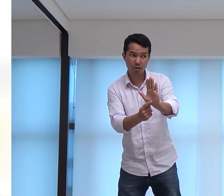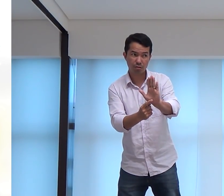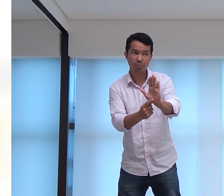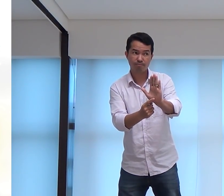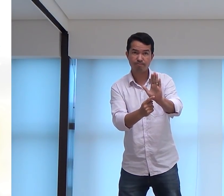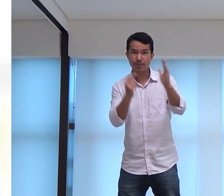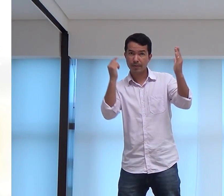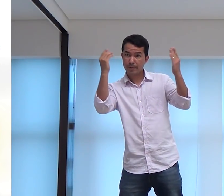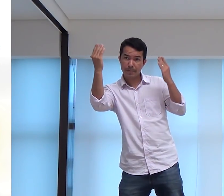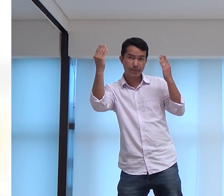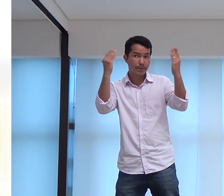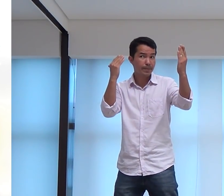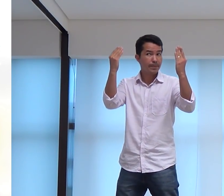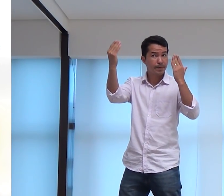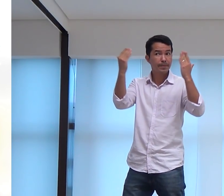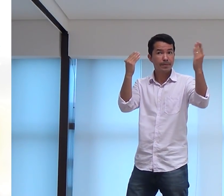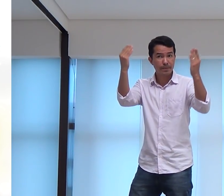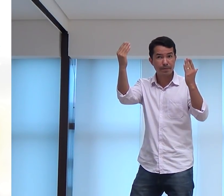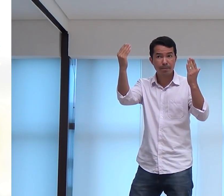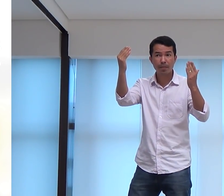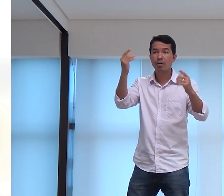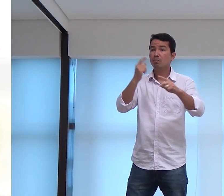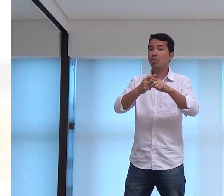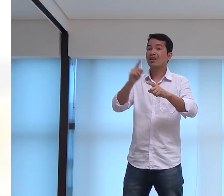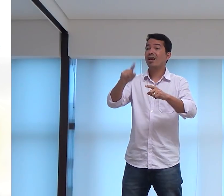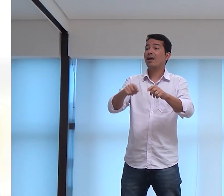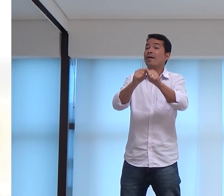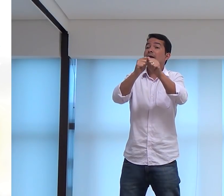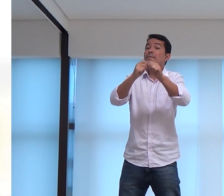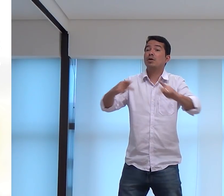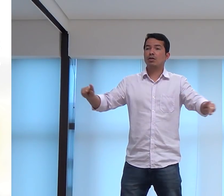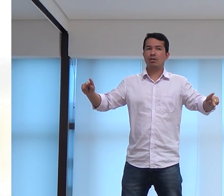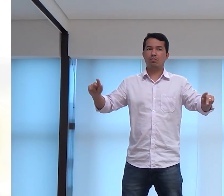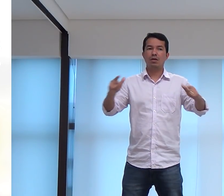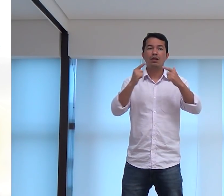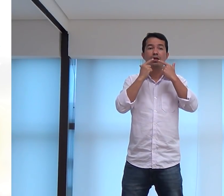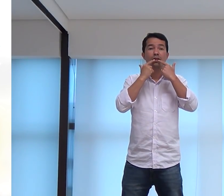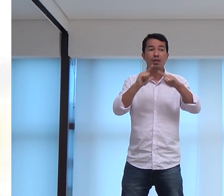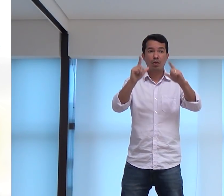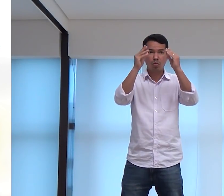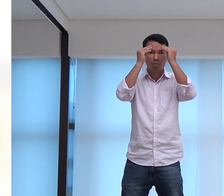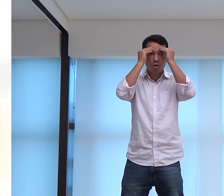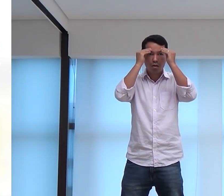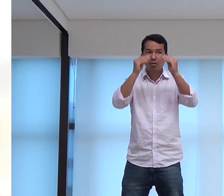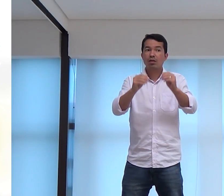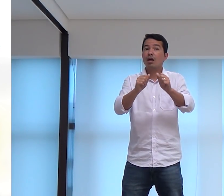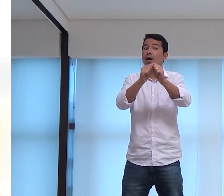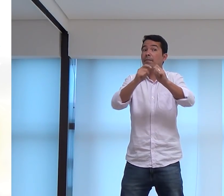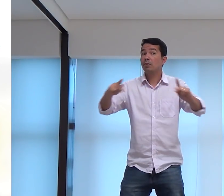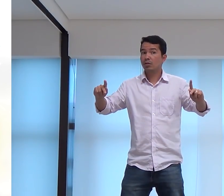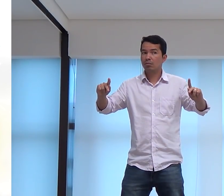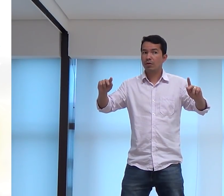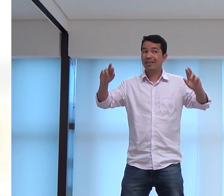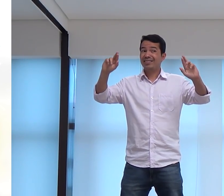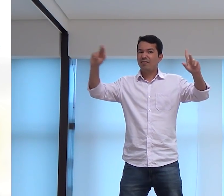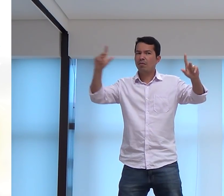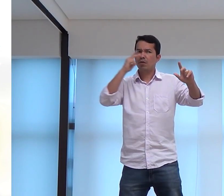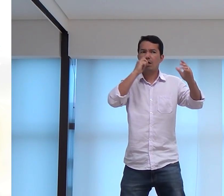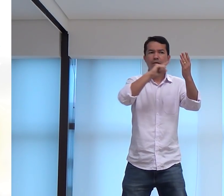não sei se você sabe, mas o livro de Apocalipse é um livro metafórico. É cheio de metáforas, de ilustrações.